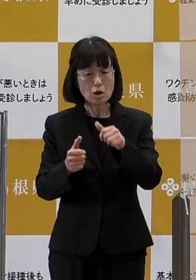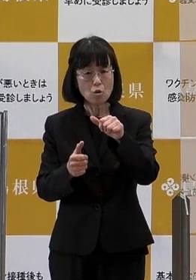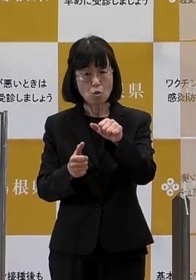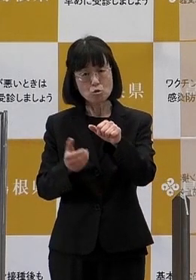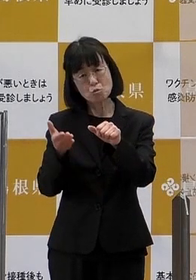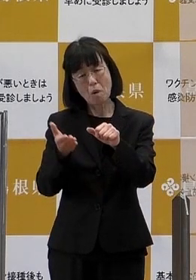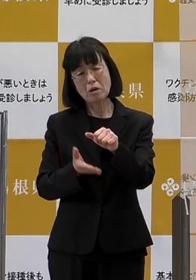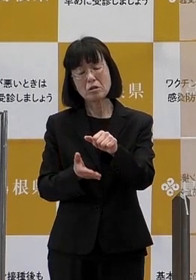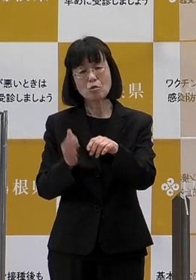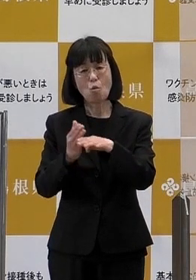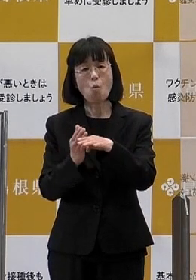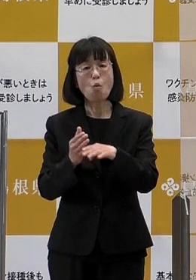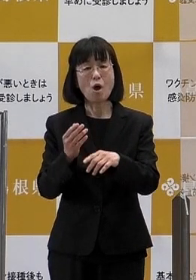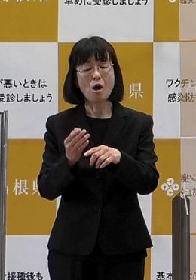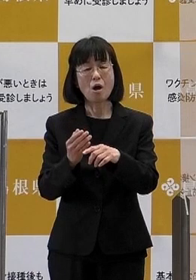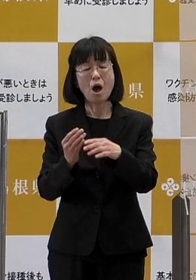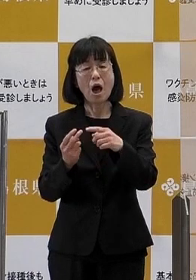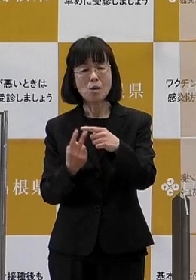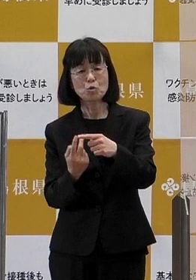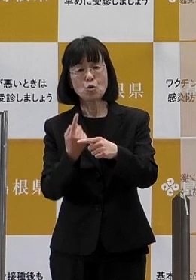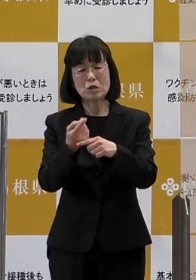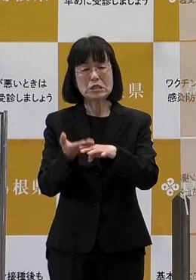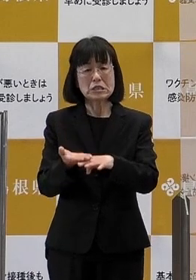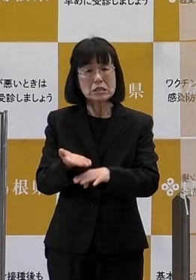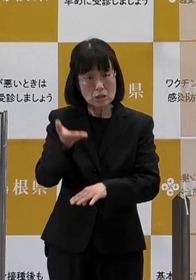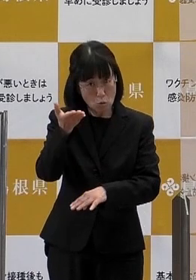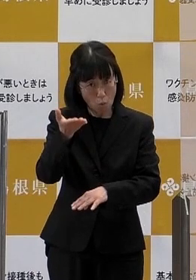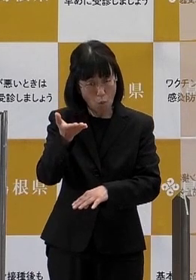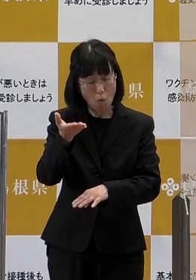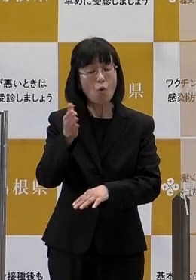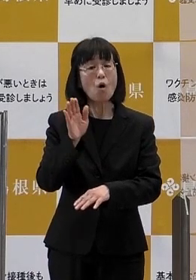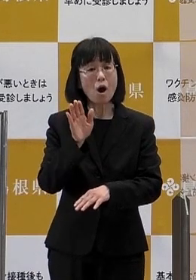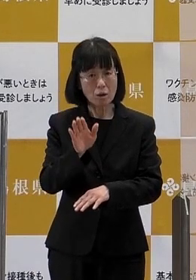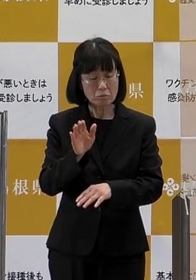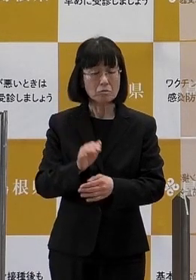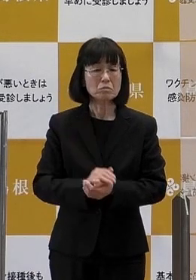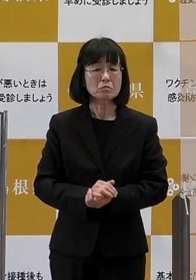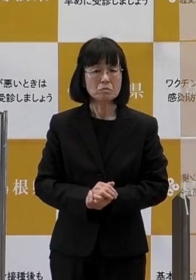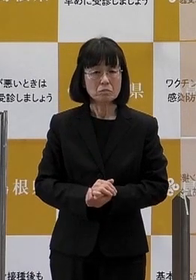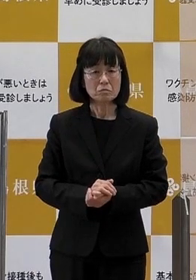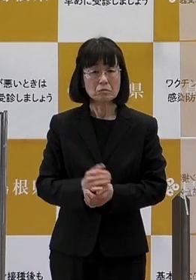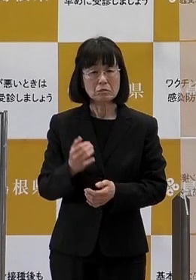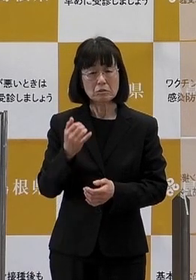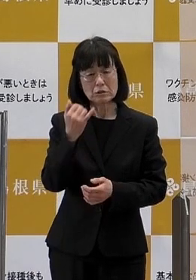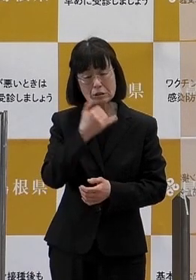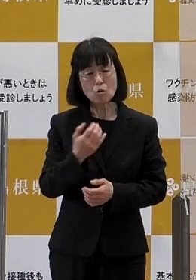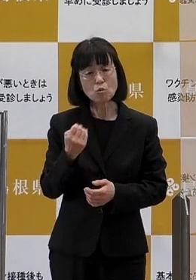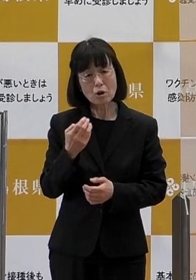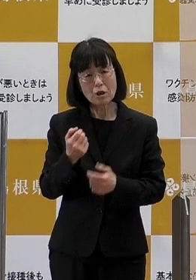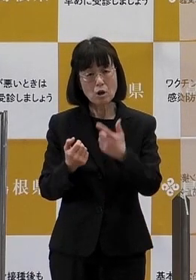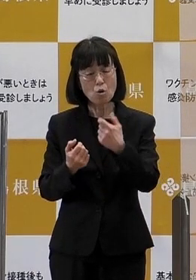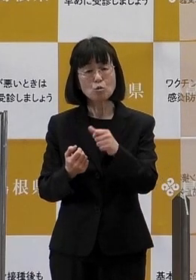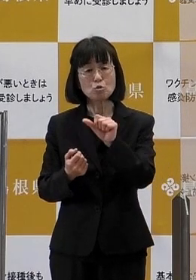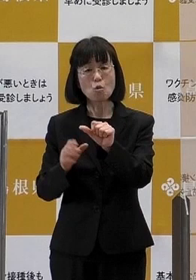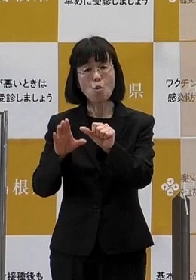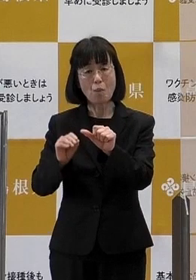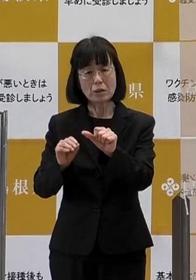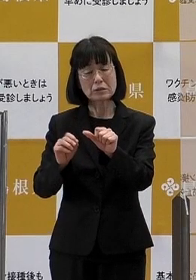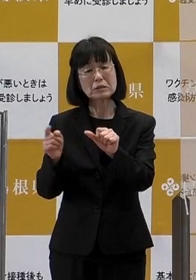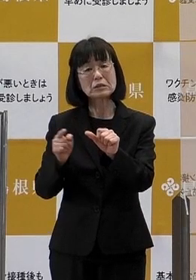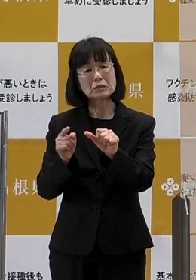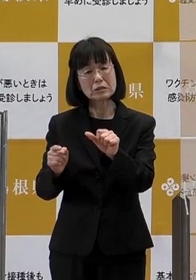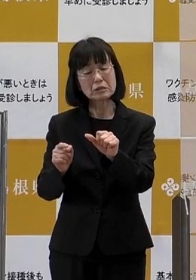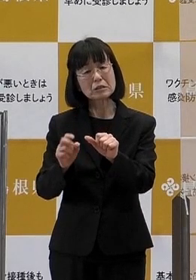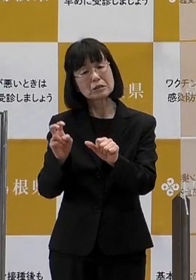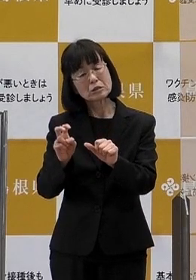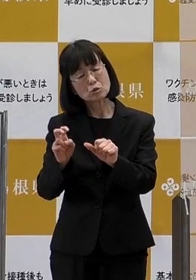える、6割に迫る、まあ、6割になったといった数字でありまして、まあ、人口の規模は65万中、まあ、20万在、大